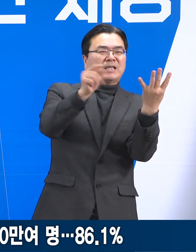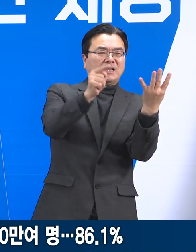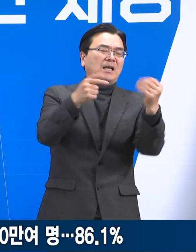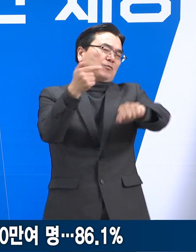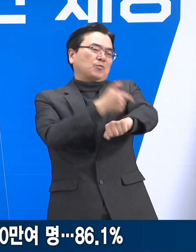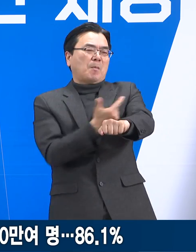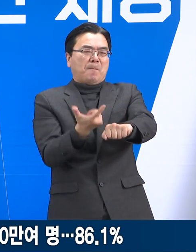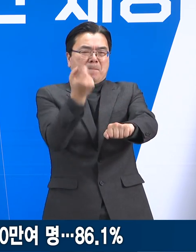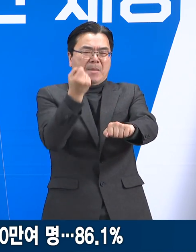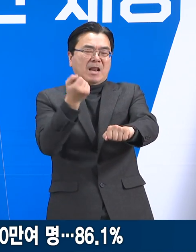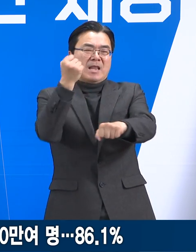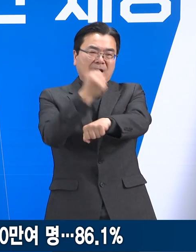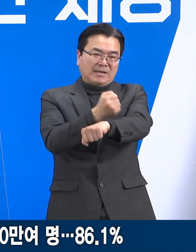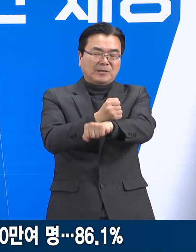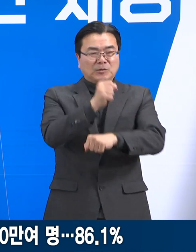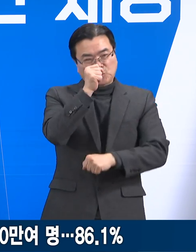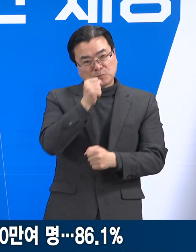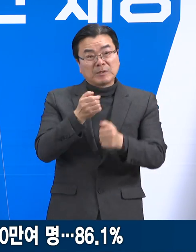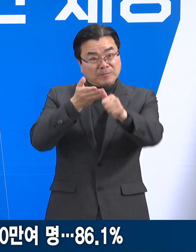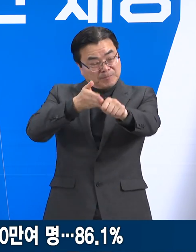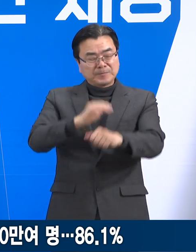주시기를 당부드립니다.